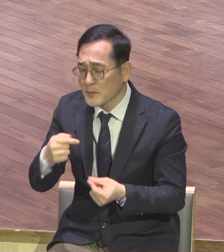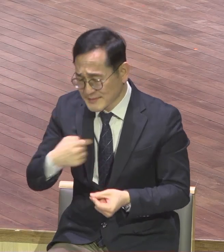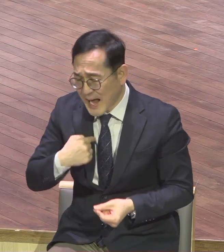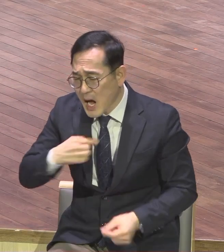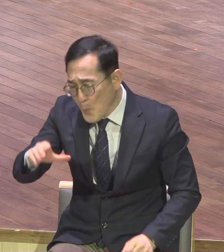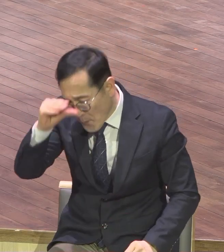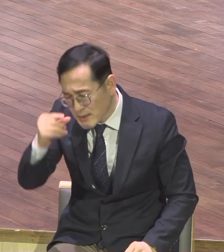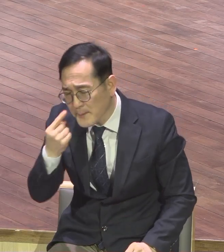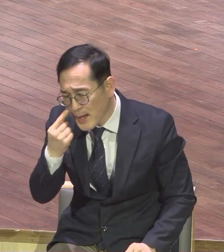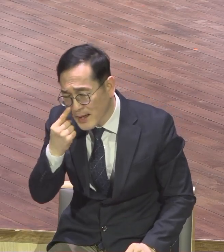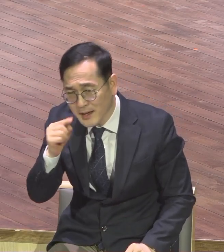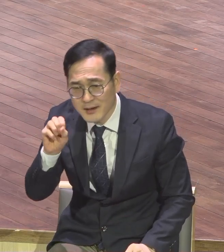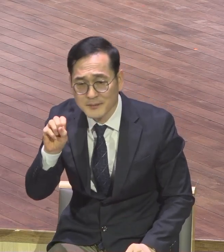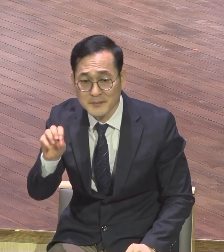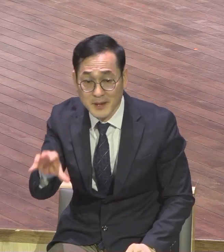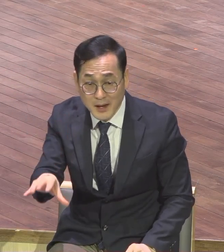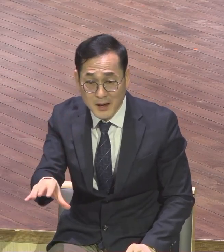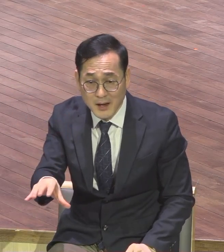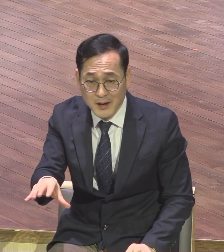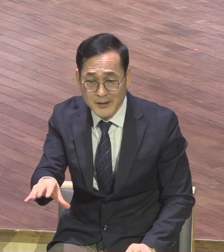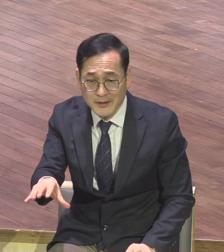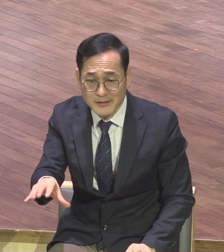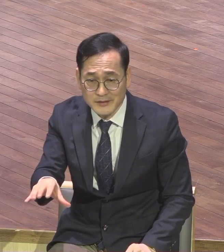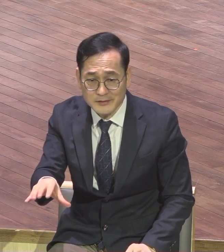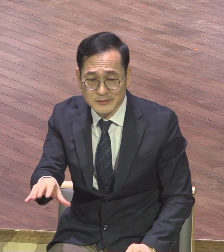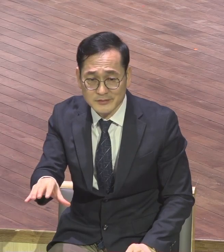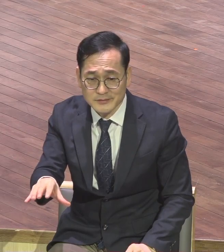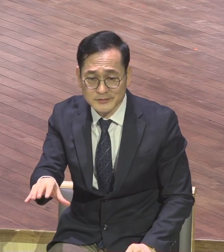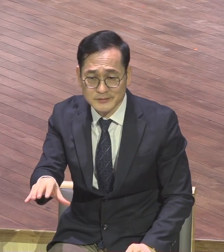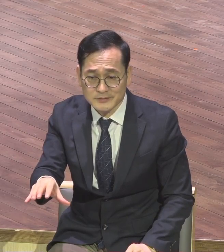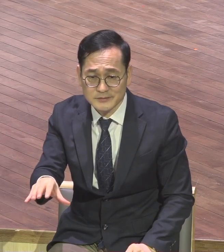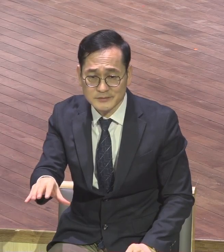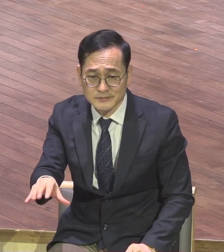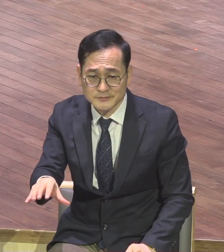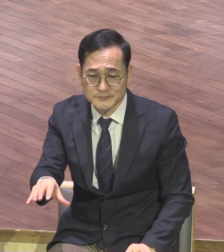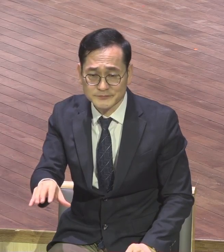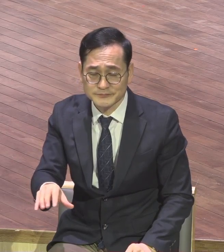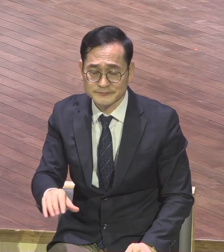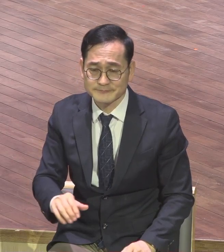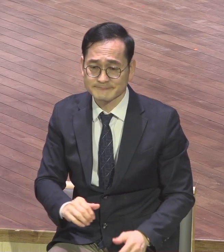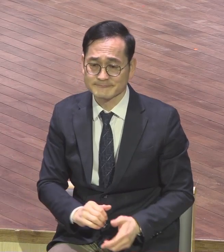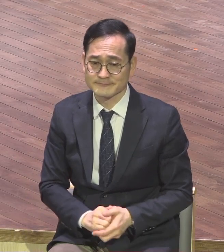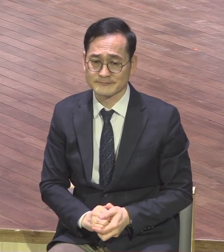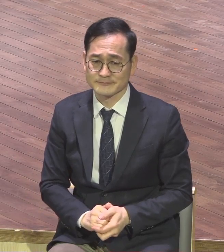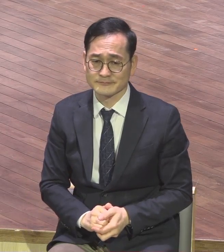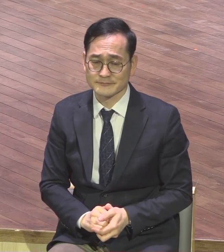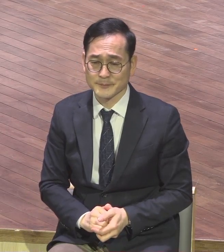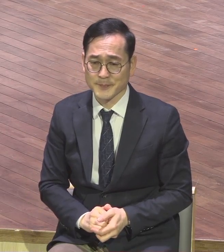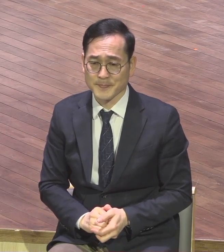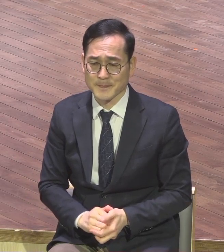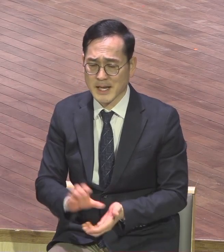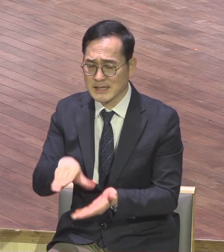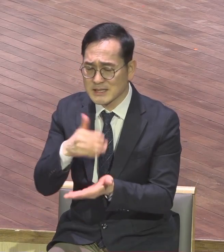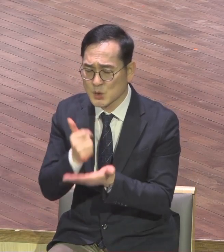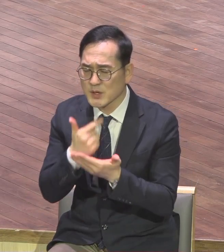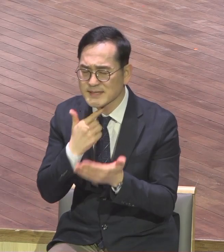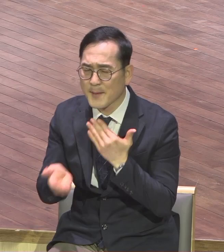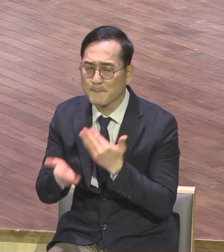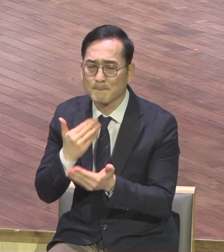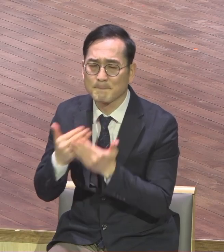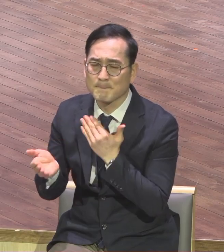바울은 그리스도를 만났잖아요. 이 남들이 체험한 그리스도하고 차원이 다르잖아요. 그러니까 바울이